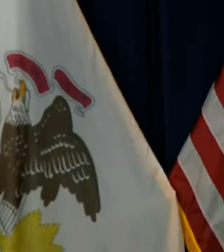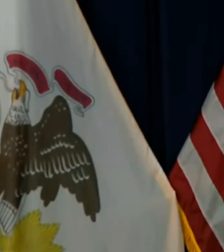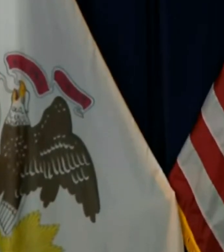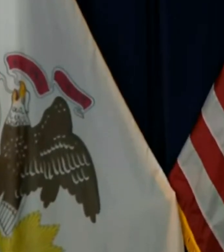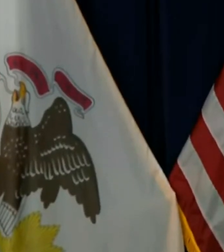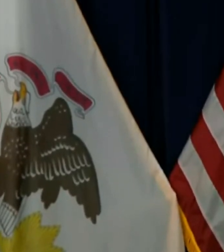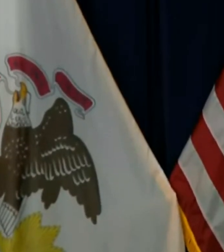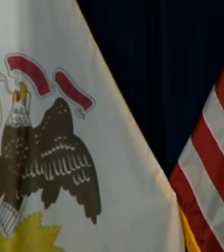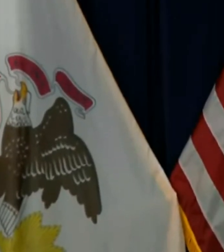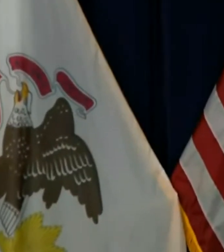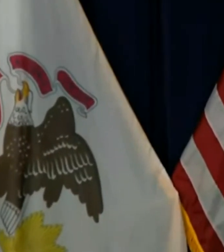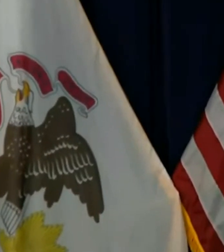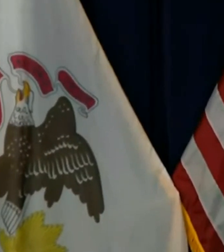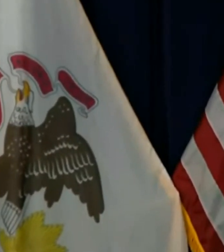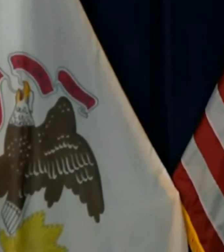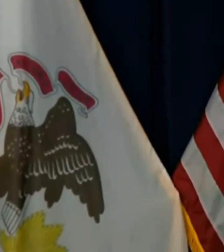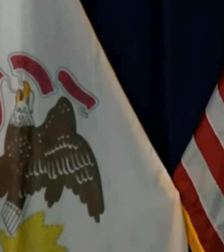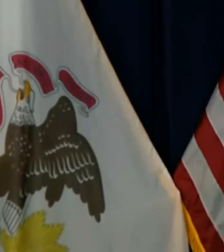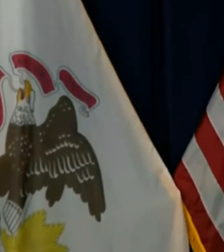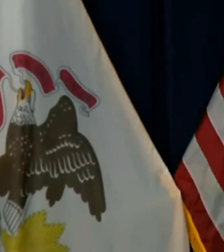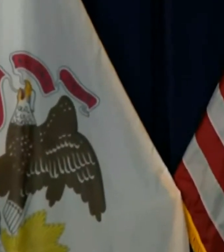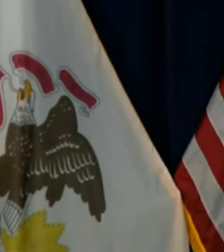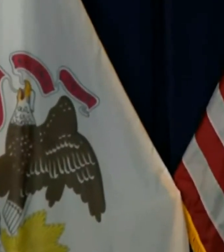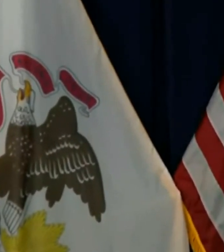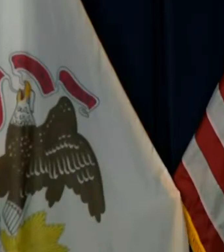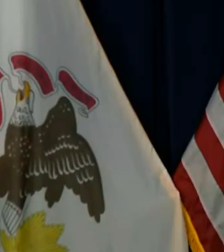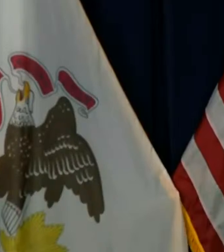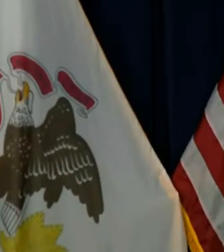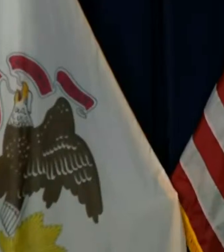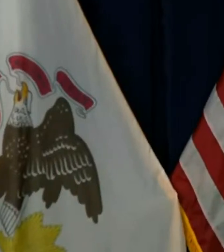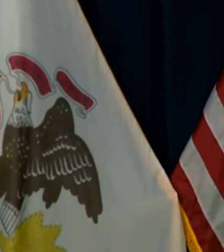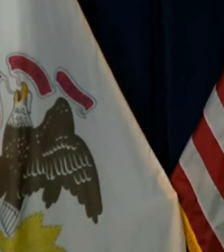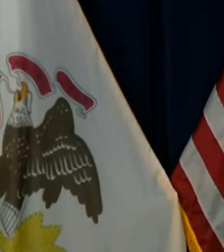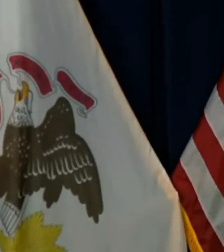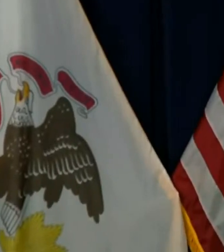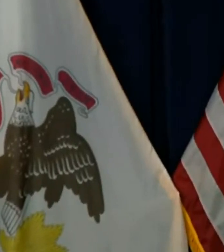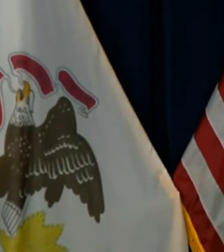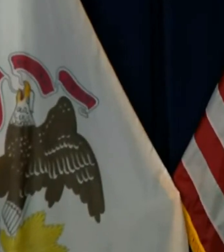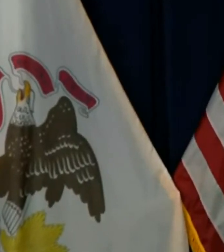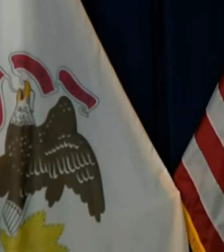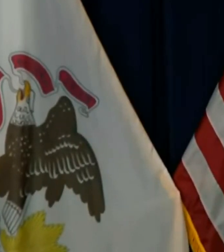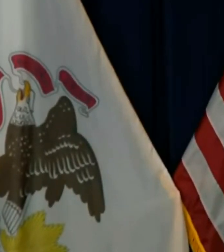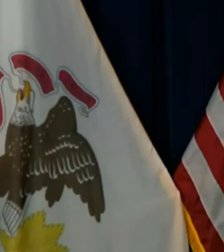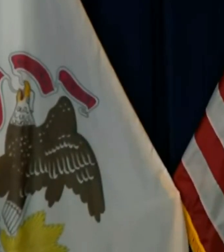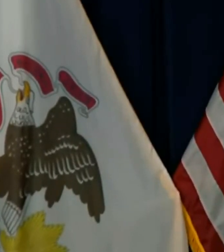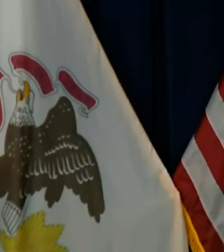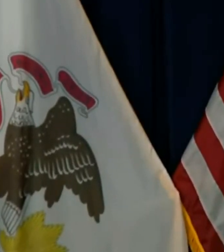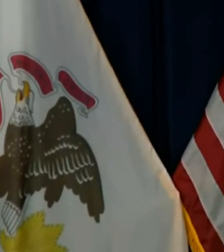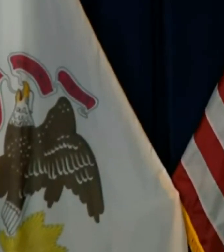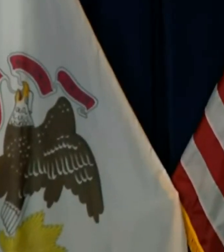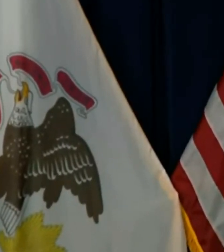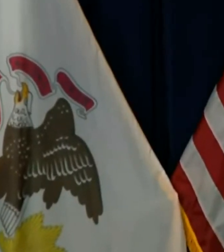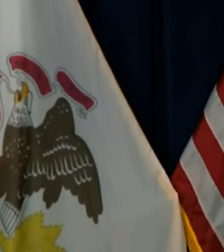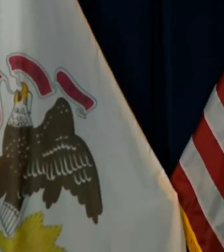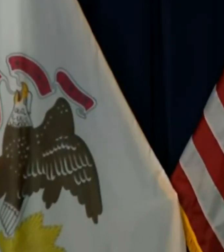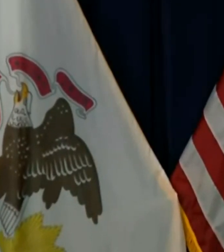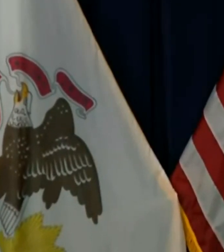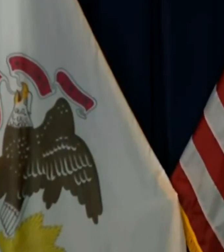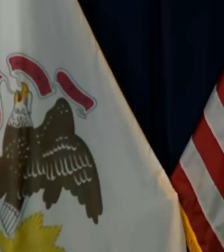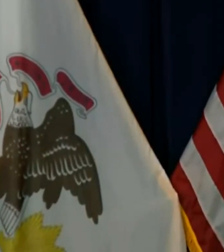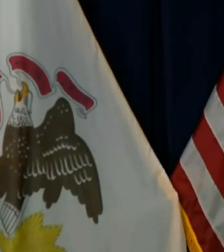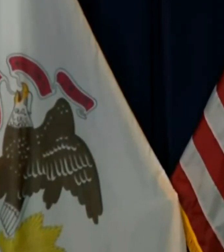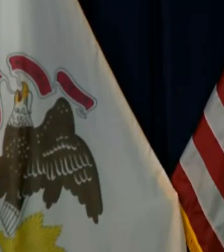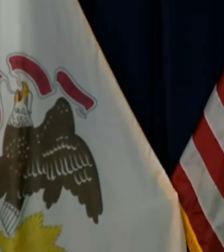negocio. El Big Grant que dio el Estado fue esencial para nosotros. Nos ayudó a mantener